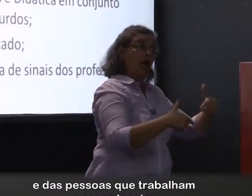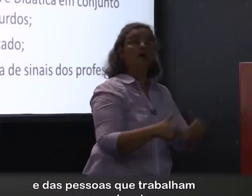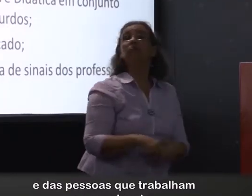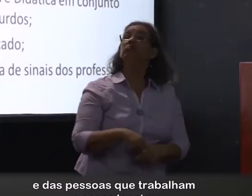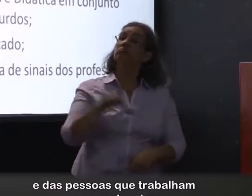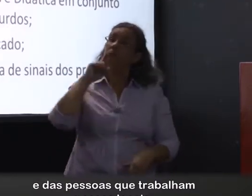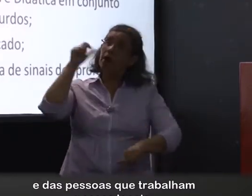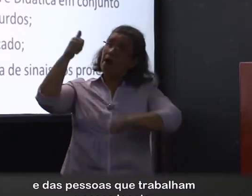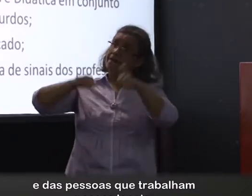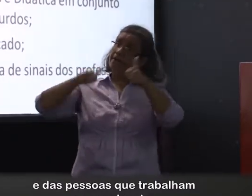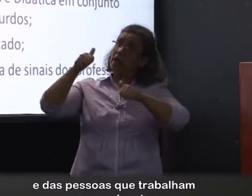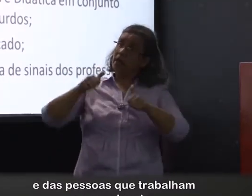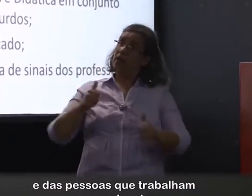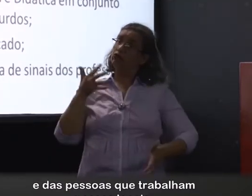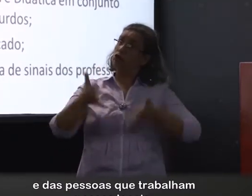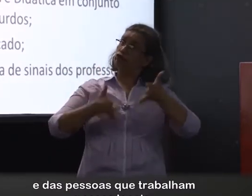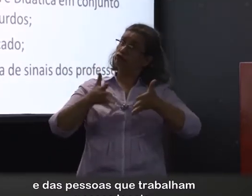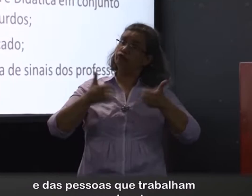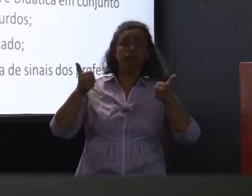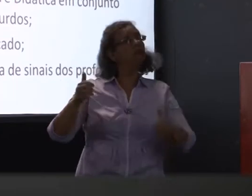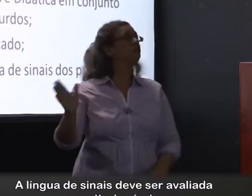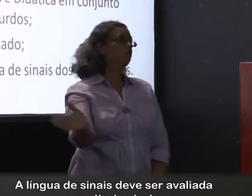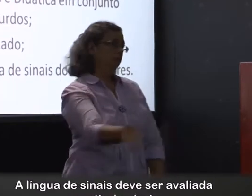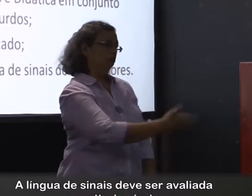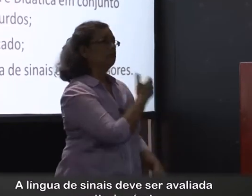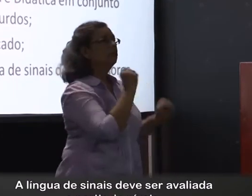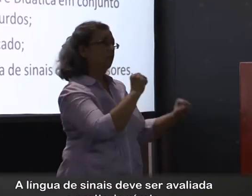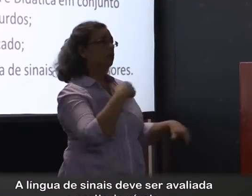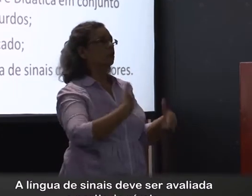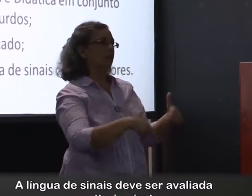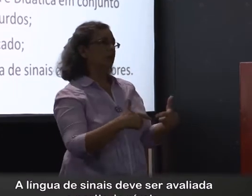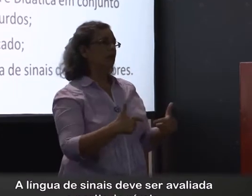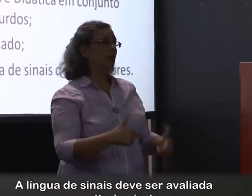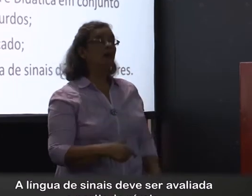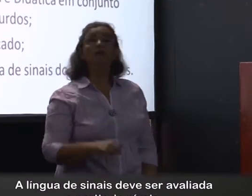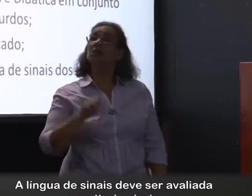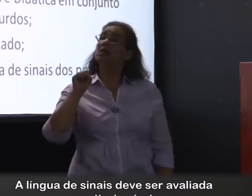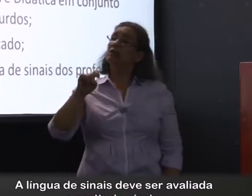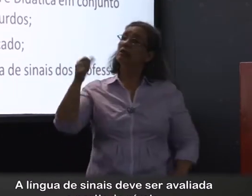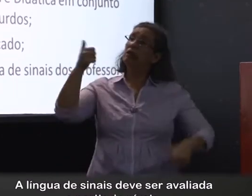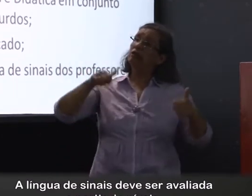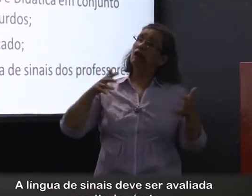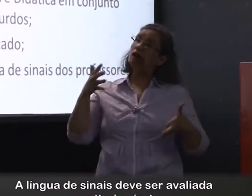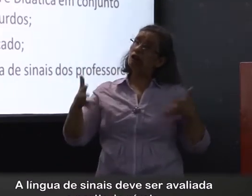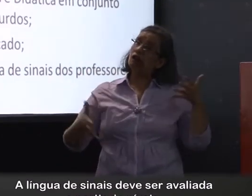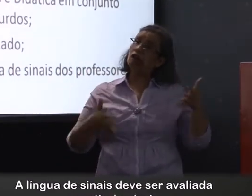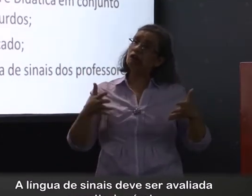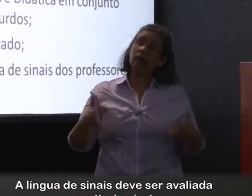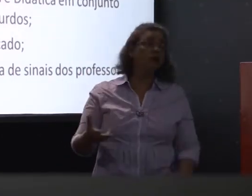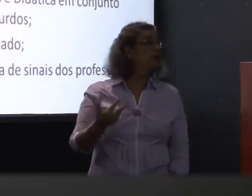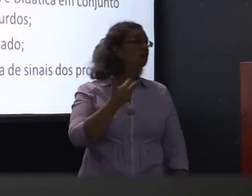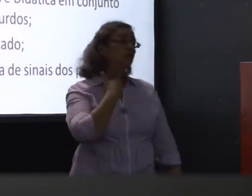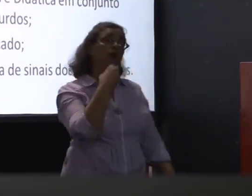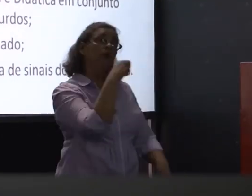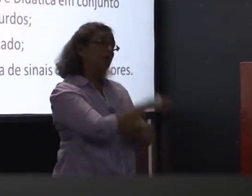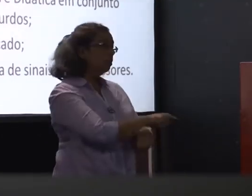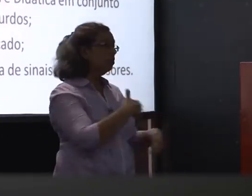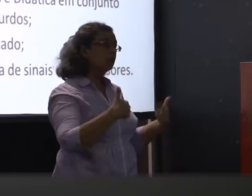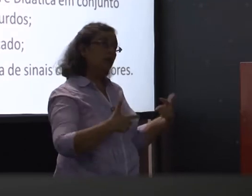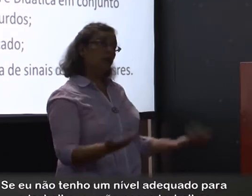que trabalham nesses locais. A língua de sinais deve ser avaliada a partir de níveis. Se